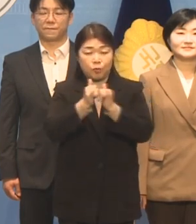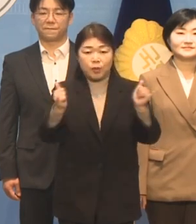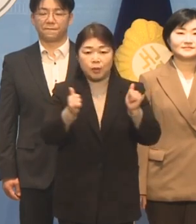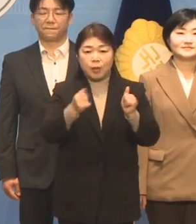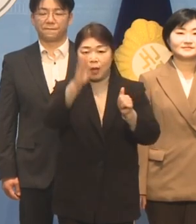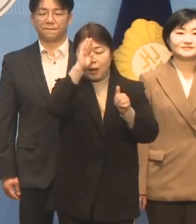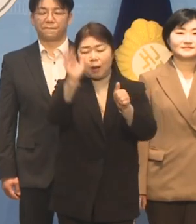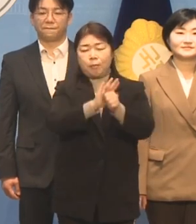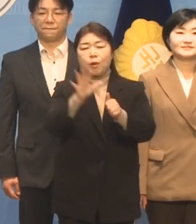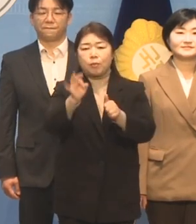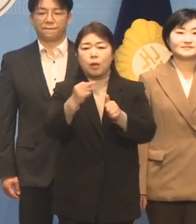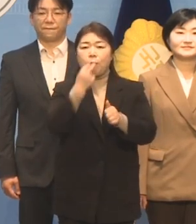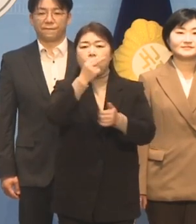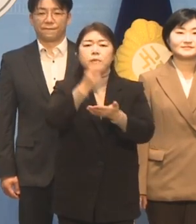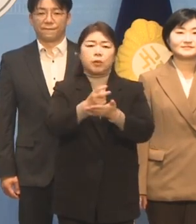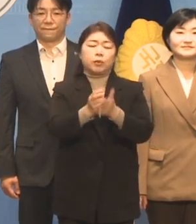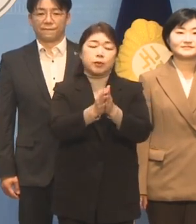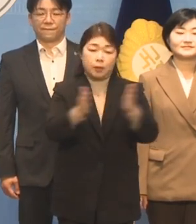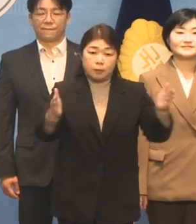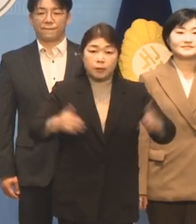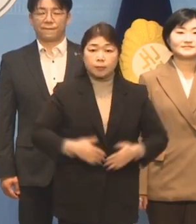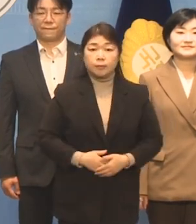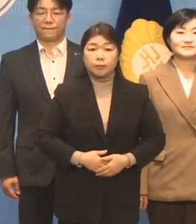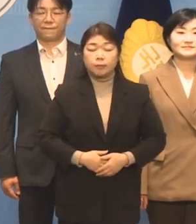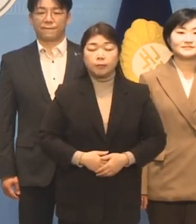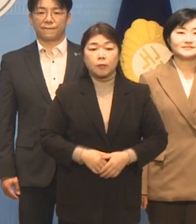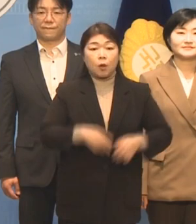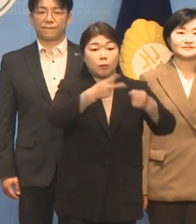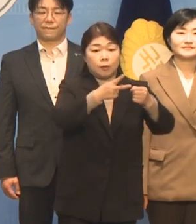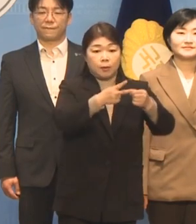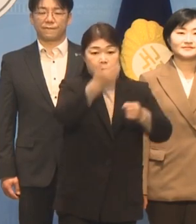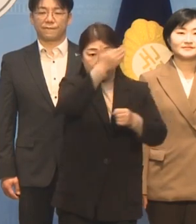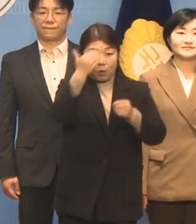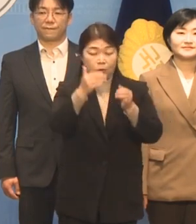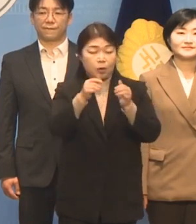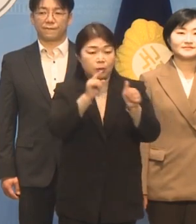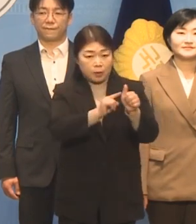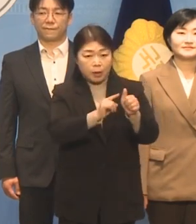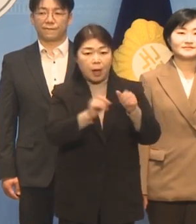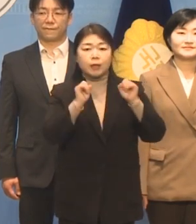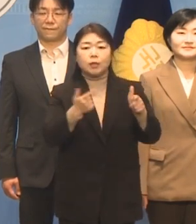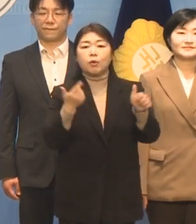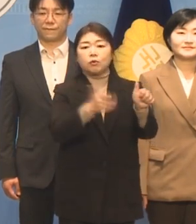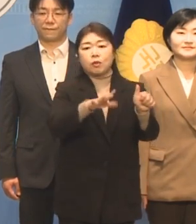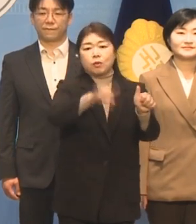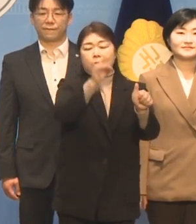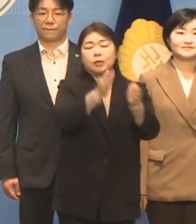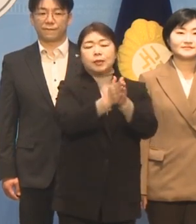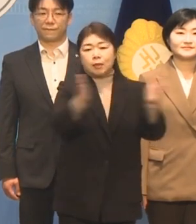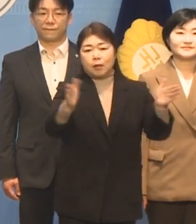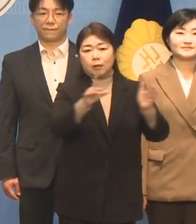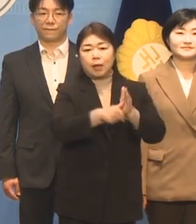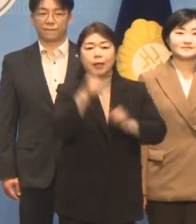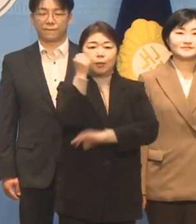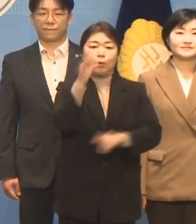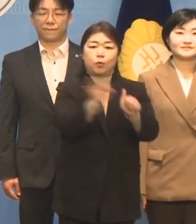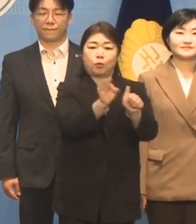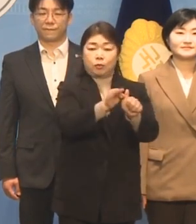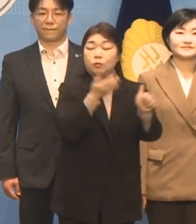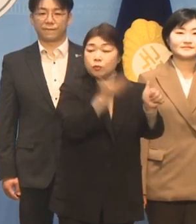도입하겠습니다. 둘, 청년에게 기회를 주는 첫 출발 기본소득을 지급하겠습니다.